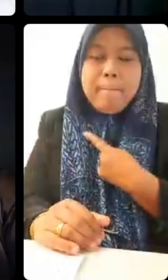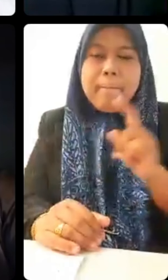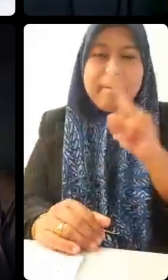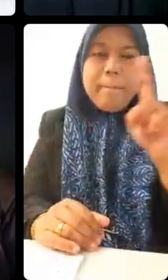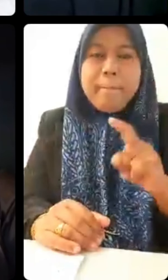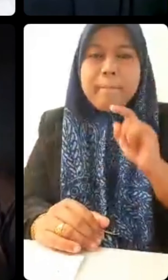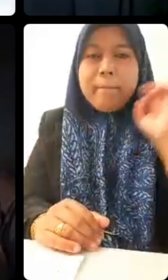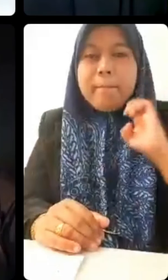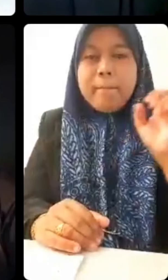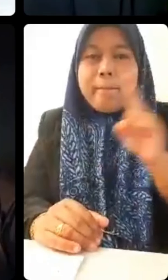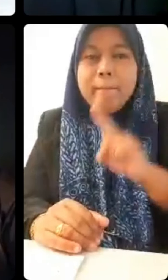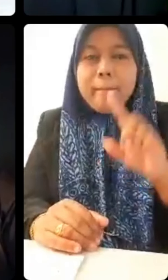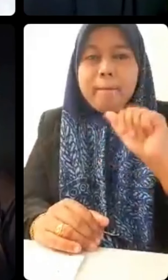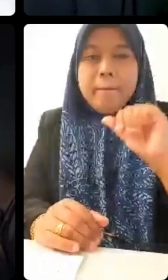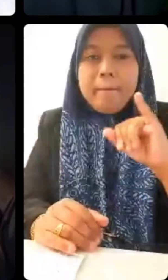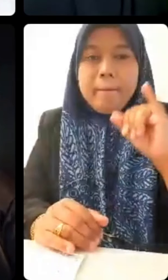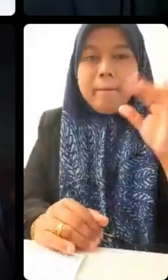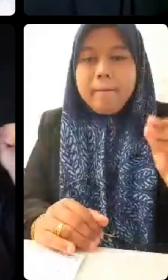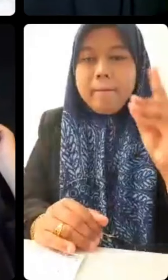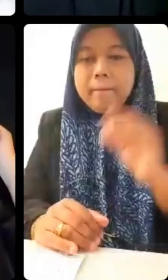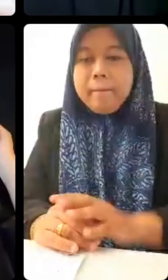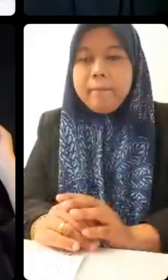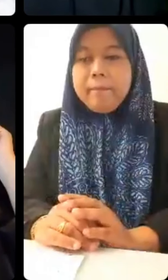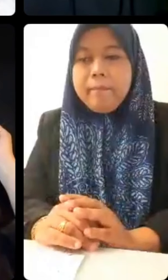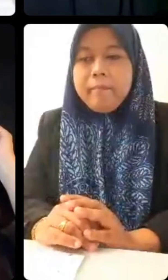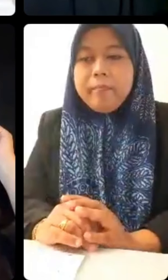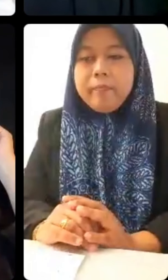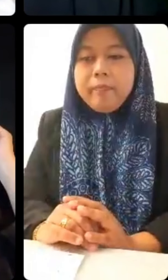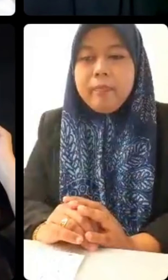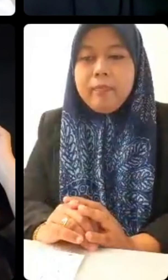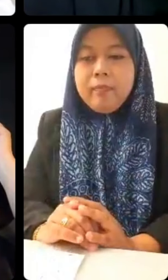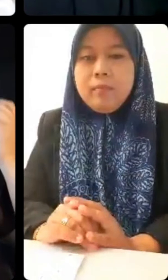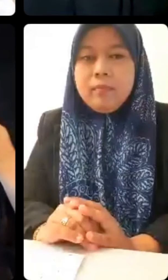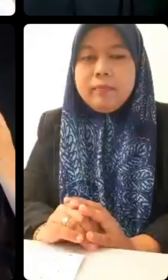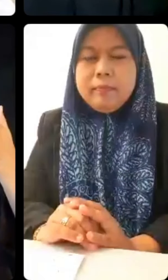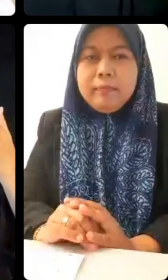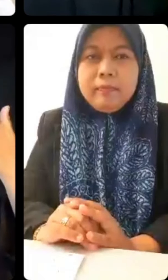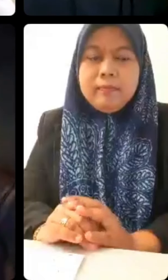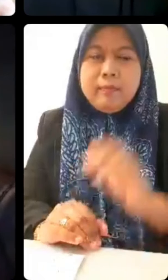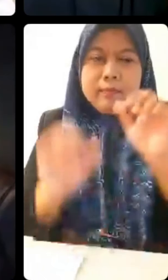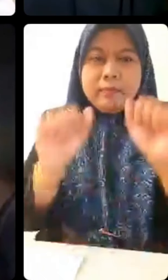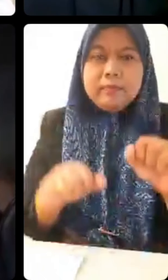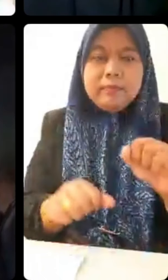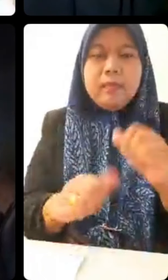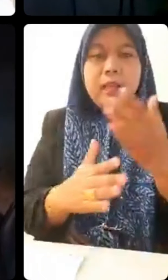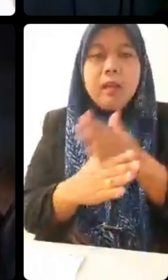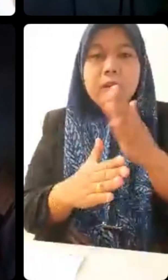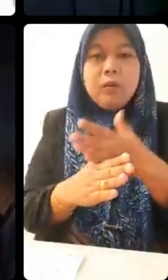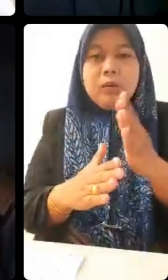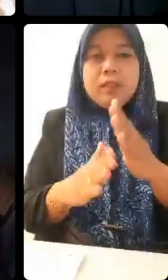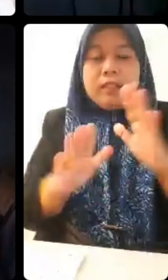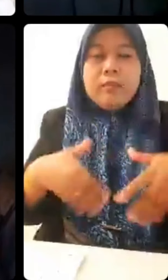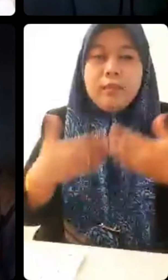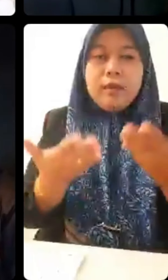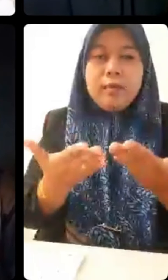Baiklah, soalan kepada Encik Zaid. Soalannya, boleh tak Cik Zaid kongsikan bagaimana Cik Zaid boleh melibatkan diri menjadi salah